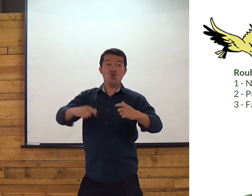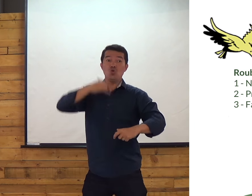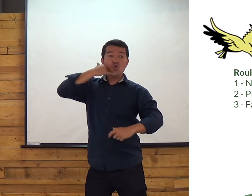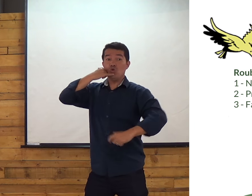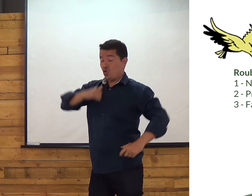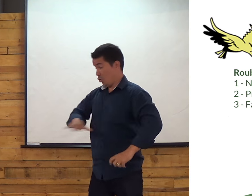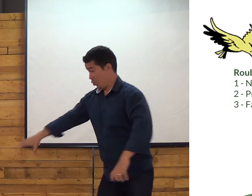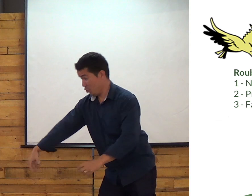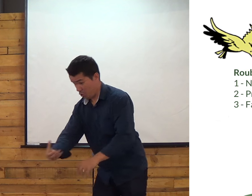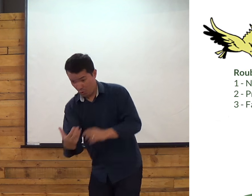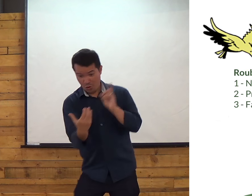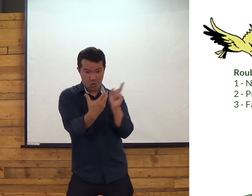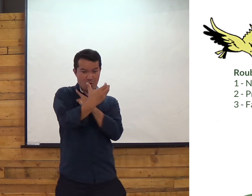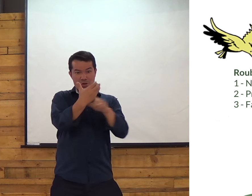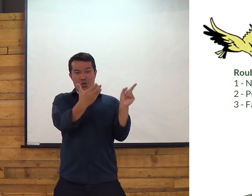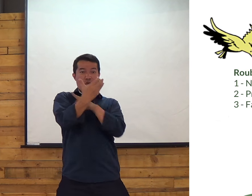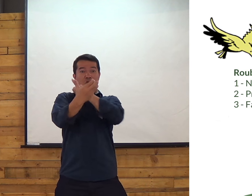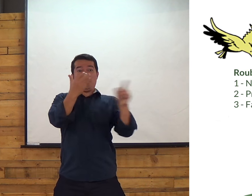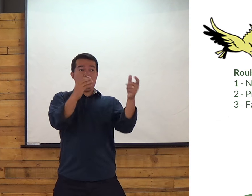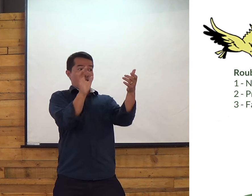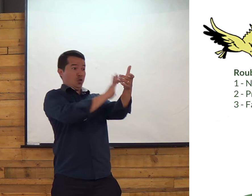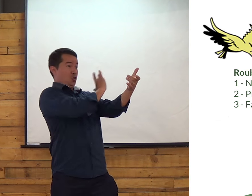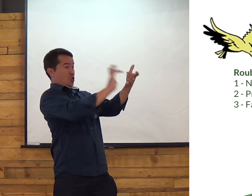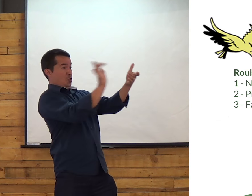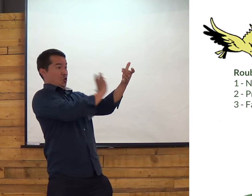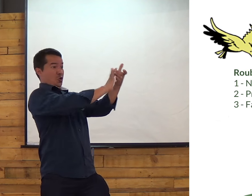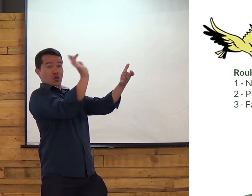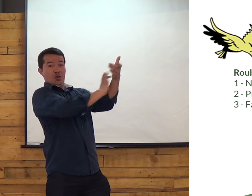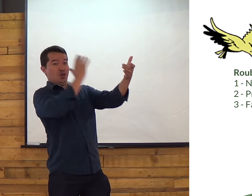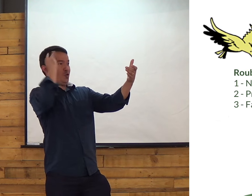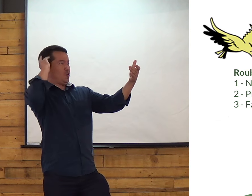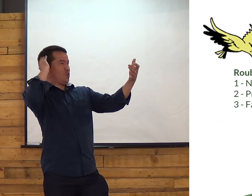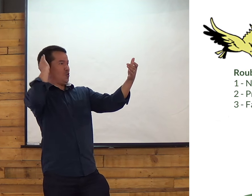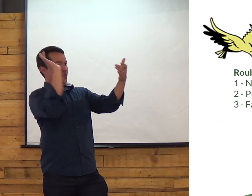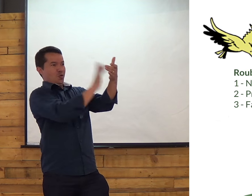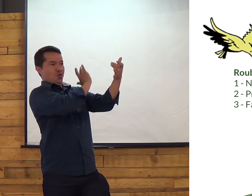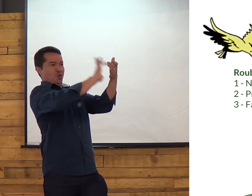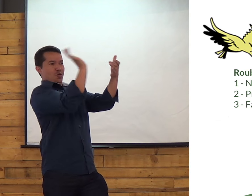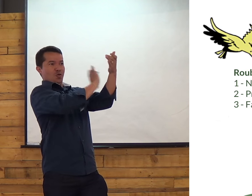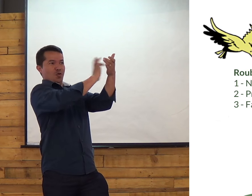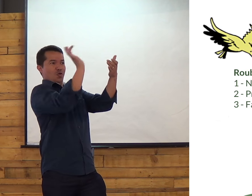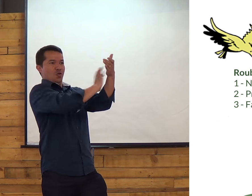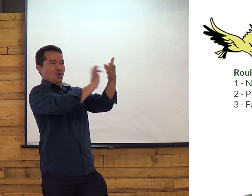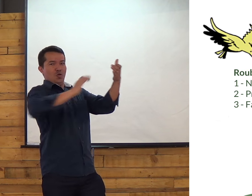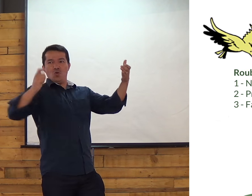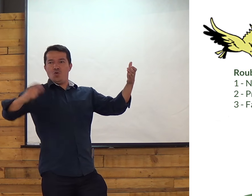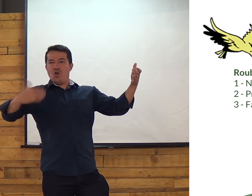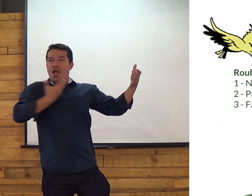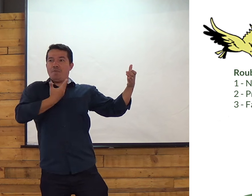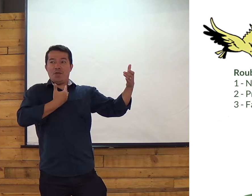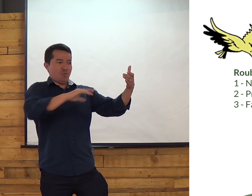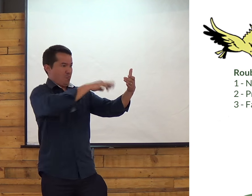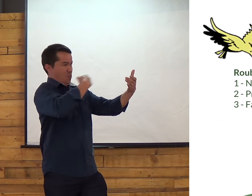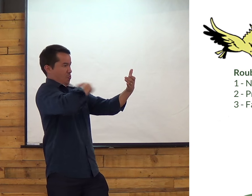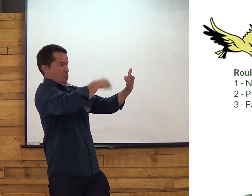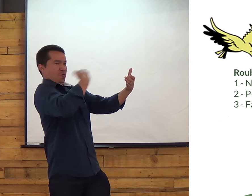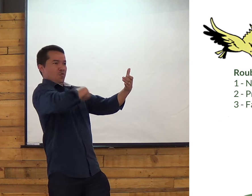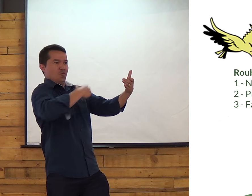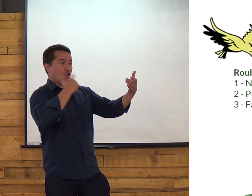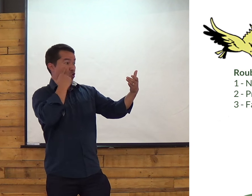manhã: aonde está meu celular? Onde está meu telefone? Preciso dar uma olhada nas minhas mensagens e ver o que está acontecendo. Preciso falar com um amigo,